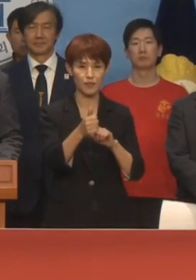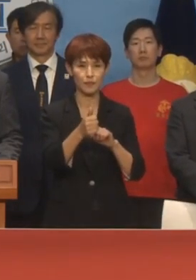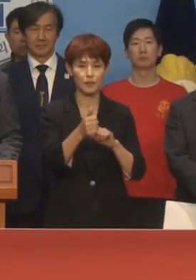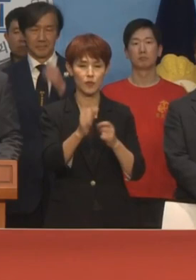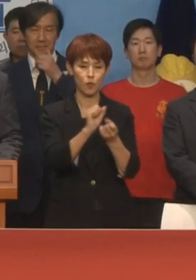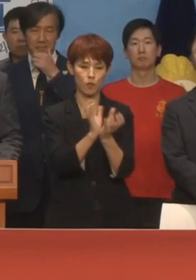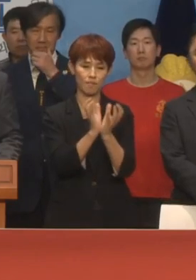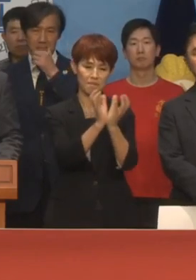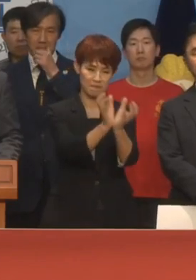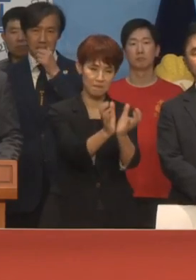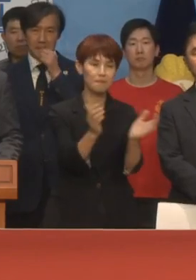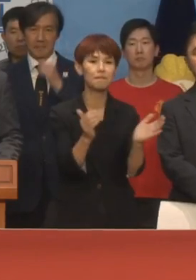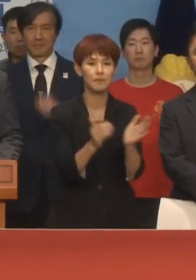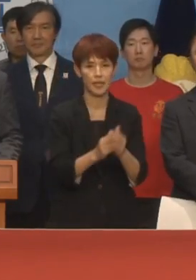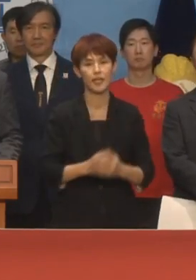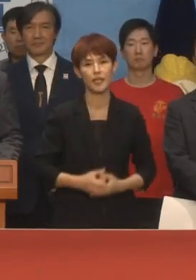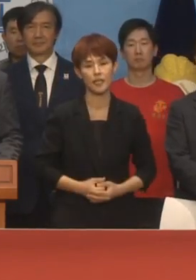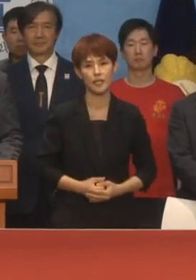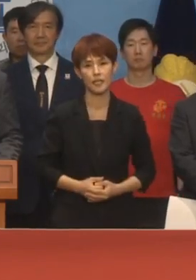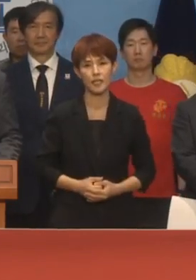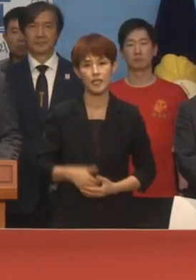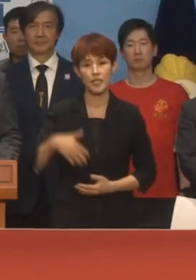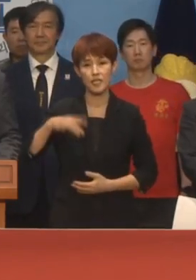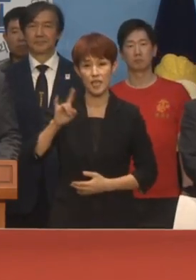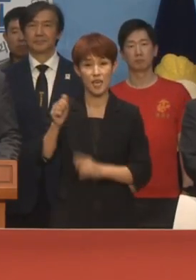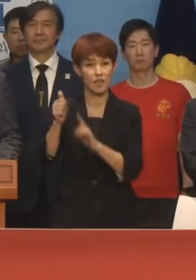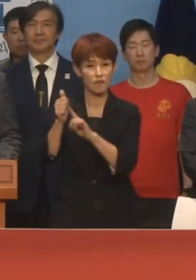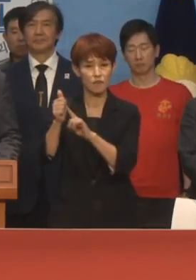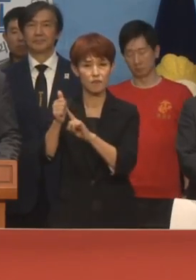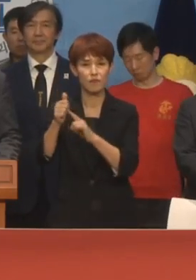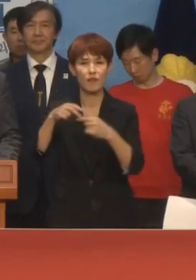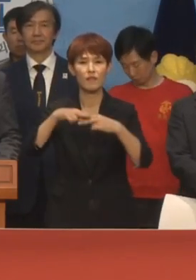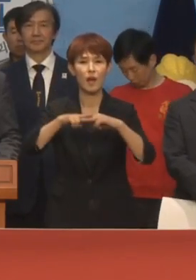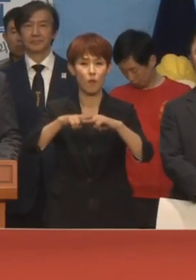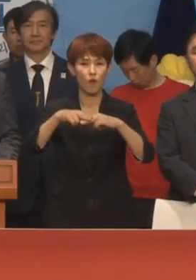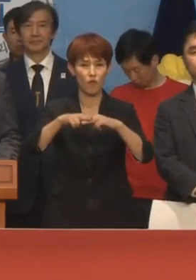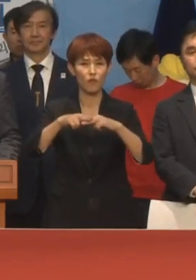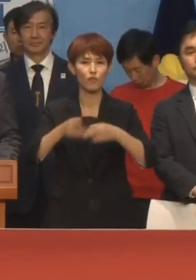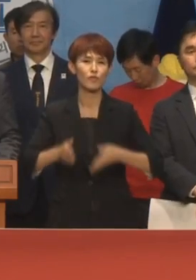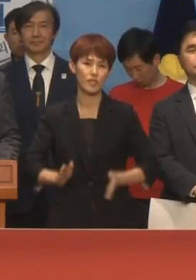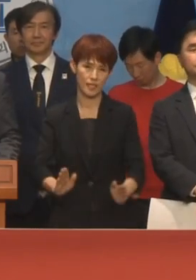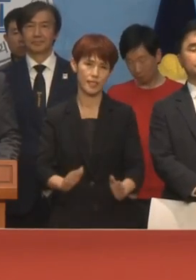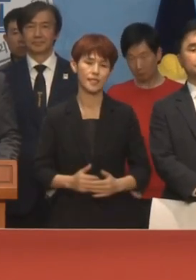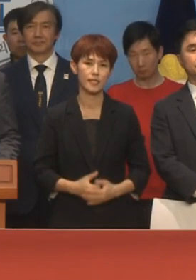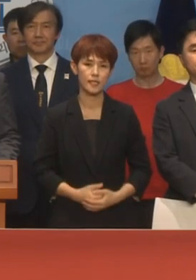돌아왔습니다. 최수근 상병 역시 남원의 아들입니다.